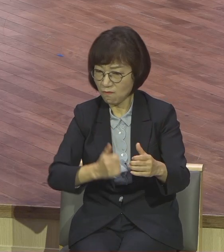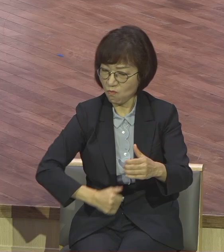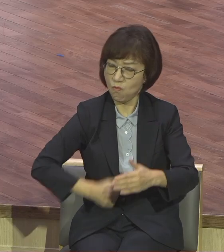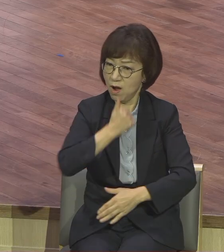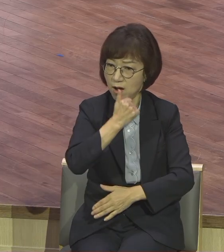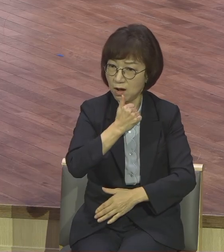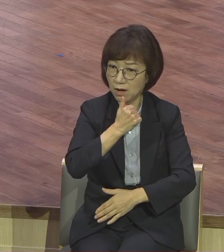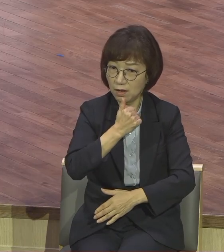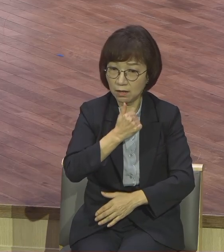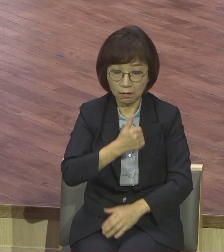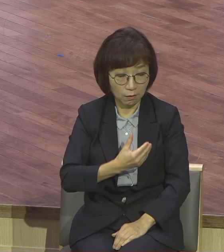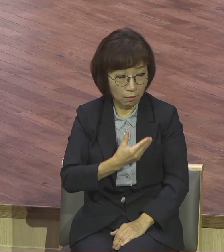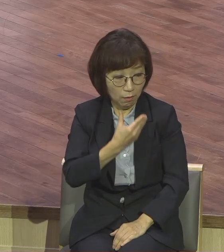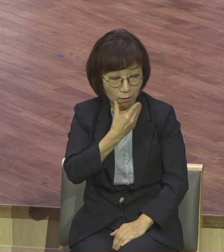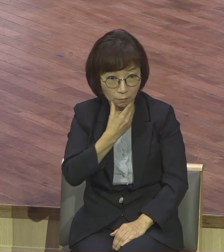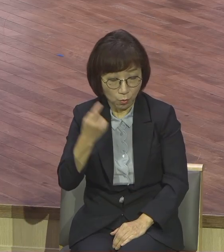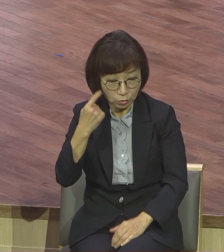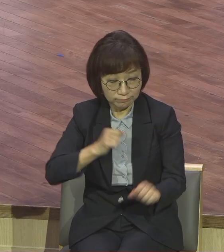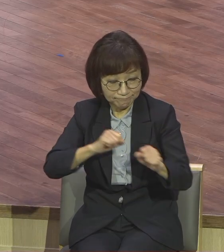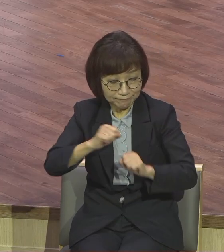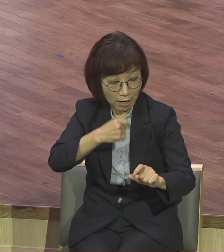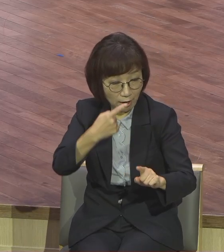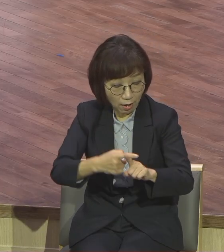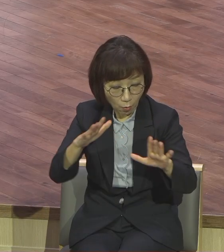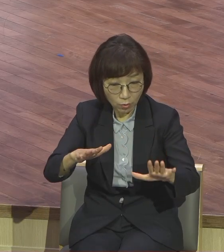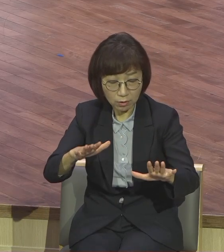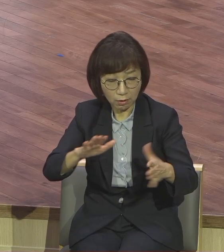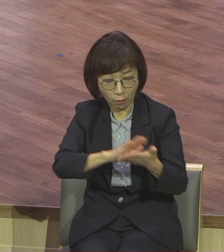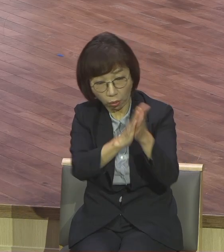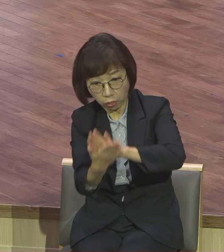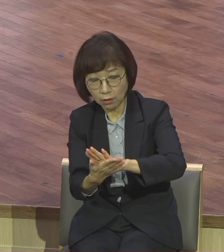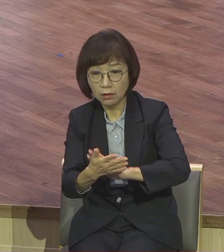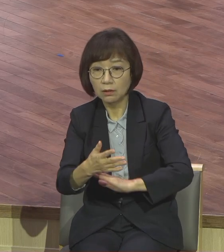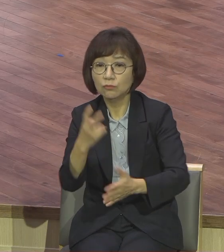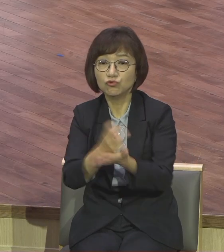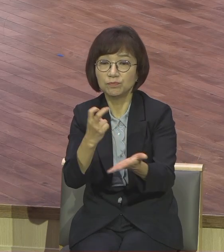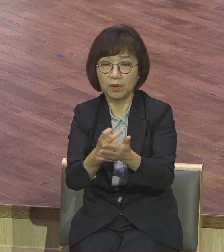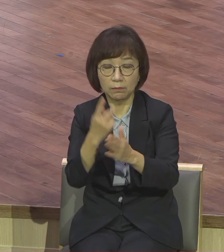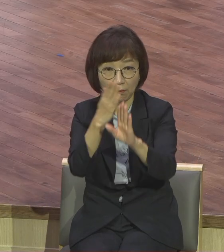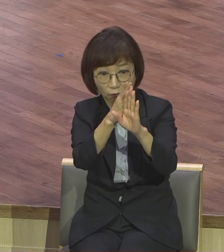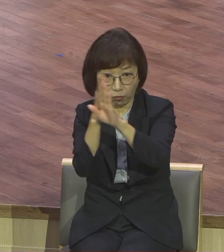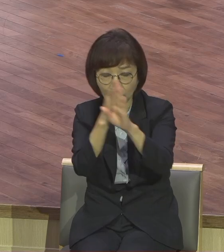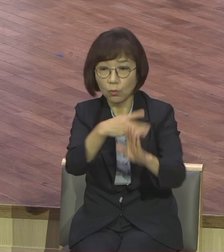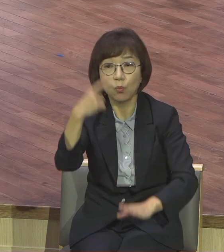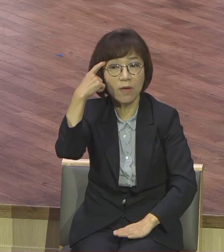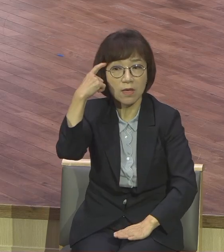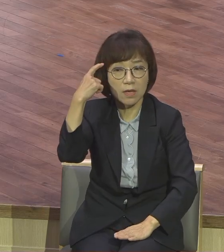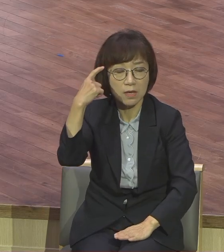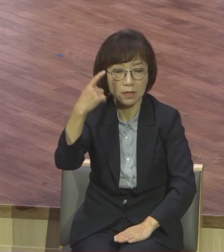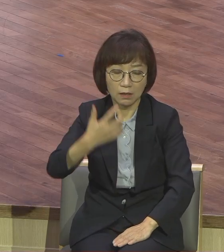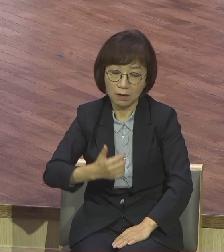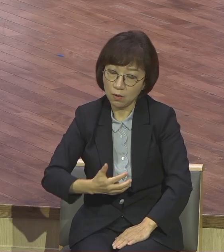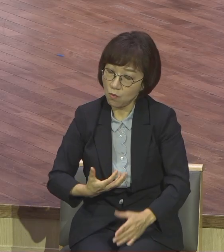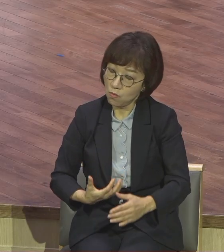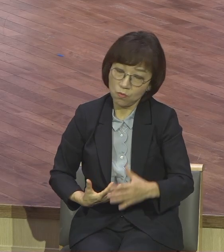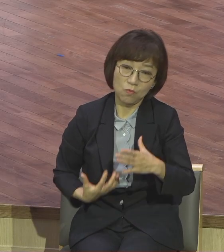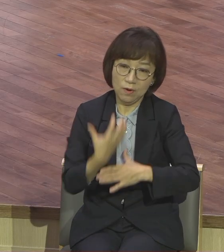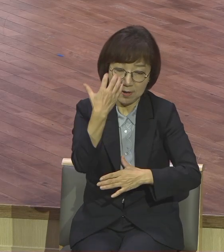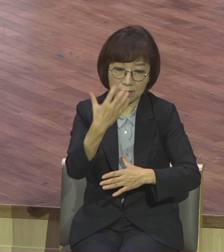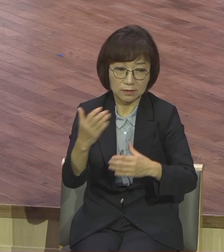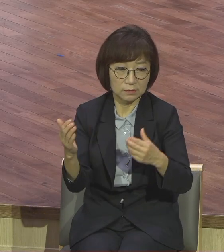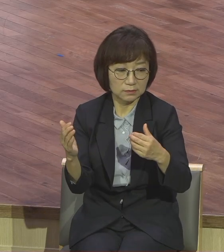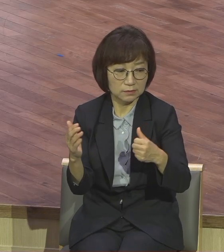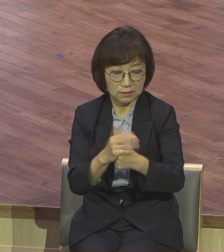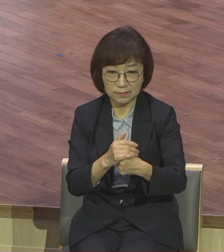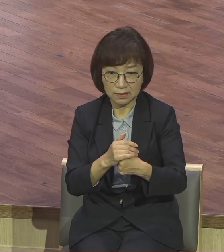복음으로 행하다가 율법으로 마치려고 하는 이런 행동, 결국 복음의 진리를 어떻게 왜곡시키기 때문에